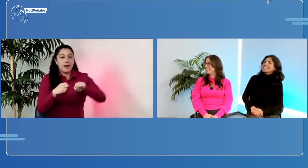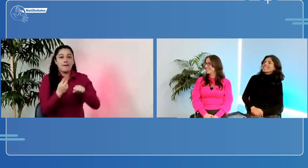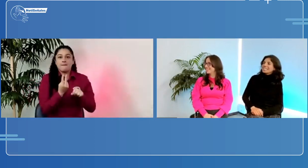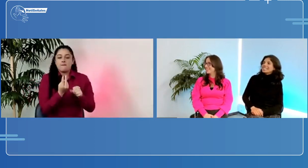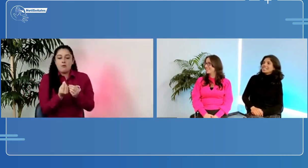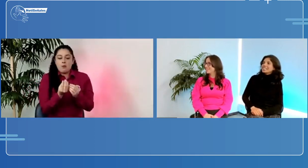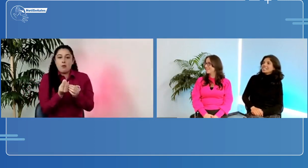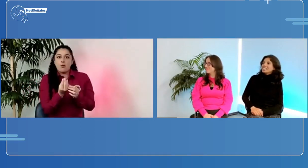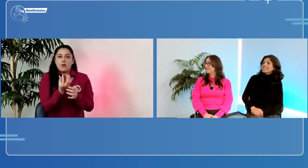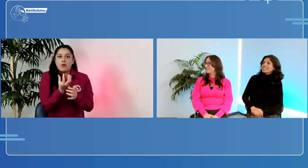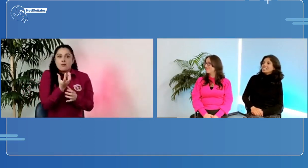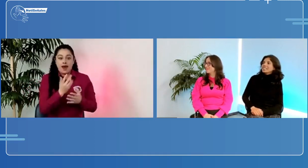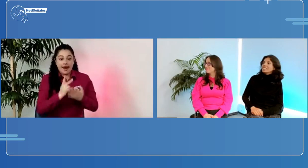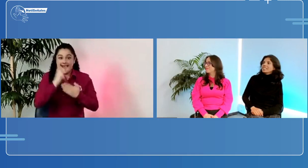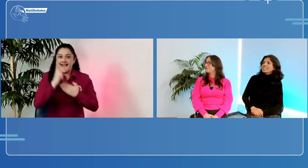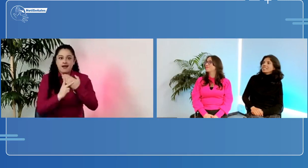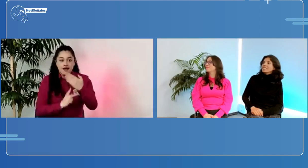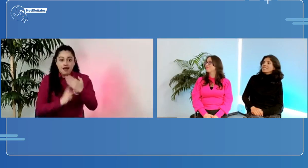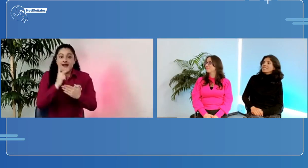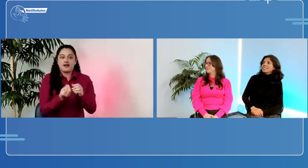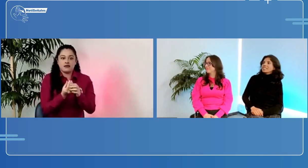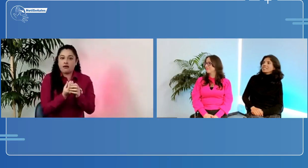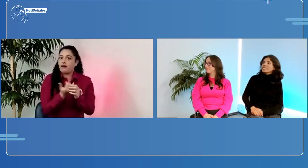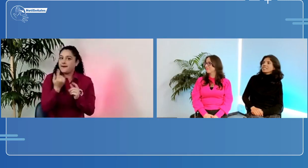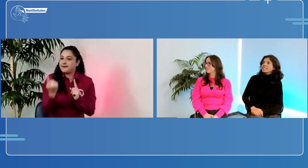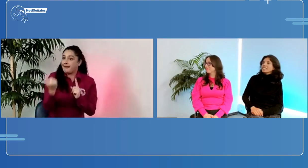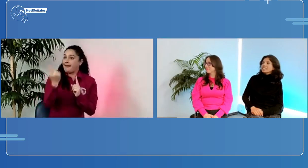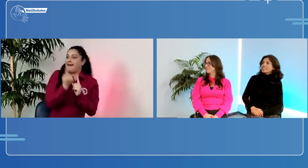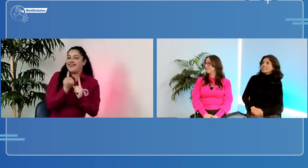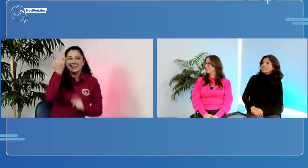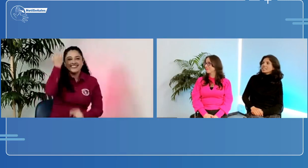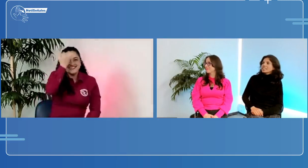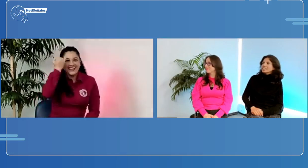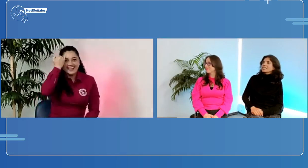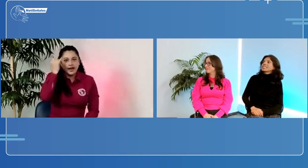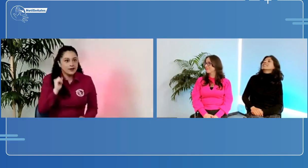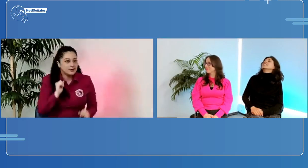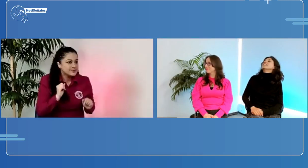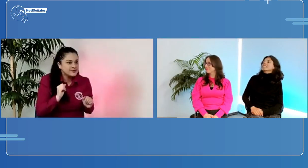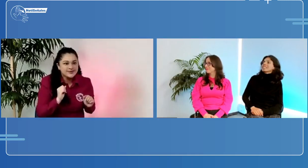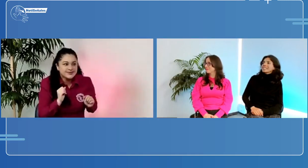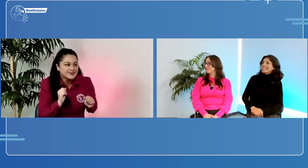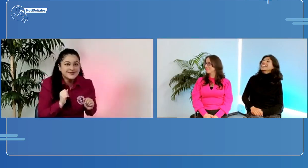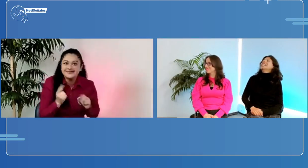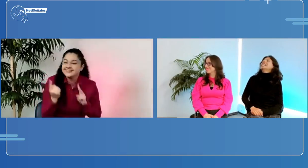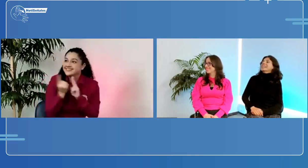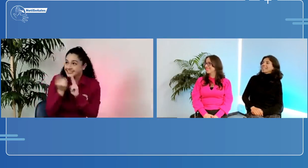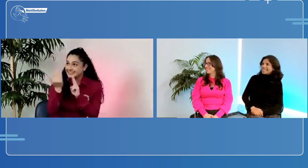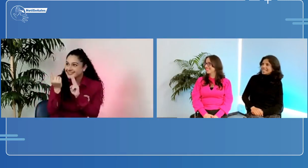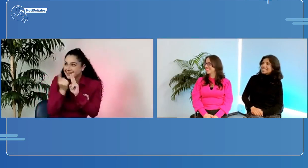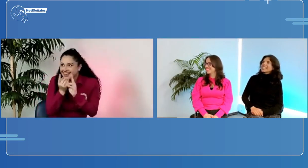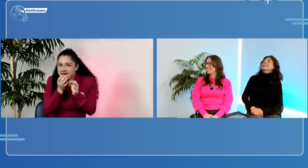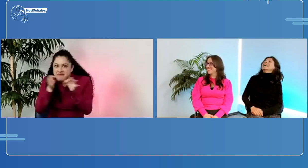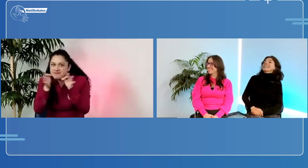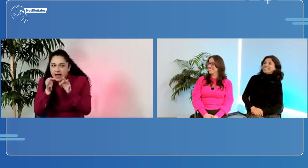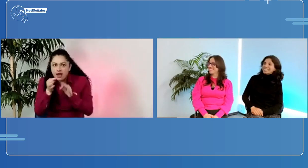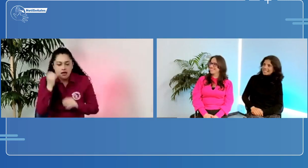semillita que va creciendo y se va expandiendo y se va expandiendo. Tenemos estos proyectos, claro. Tenemos también Juliet que se ha